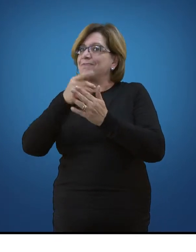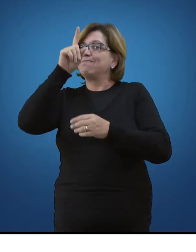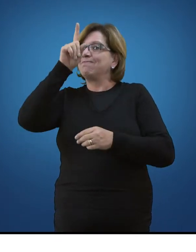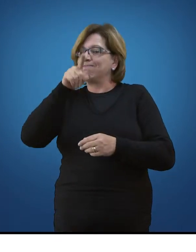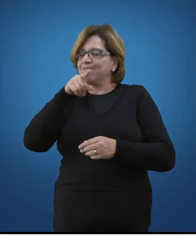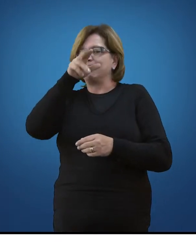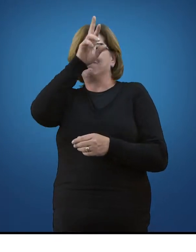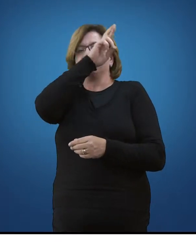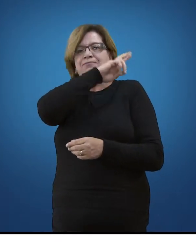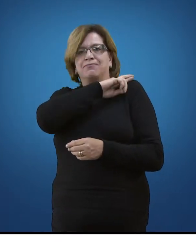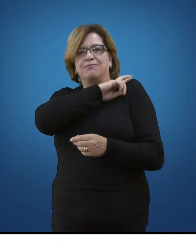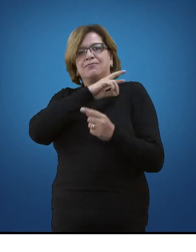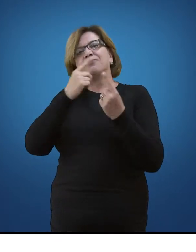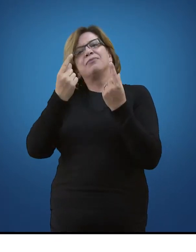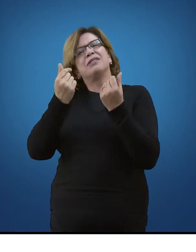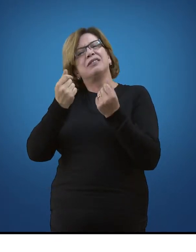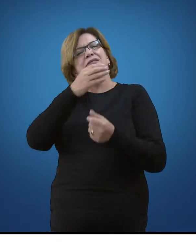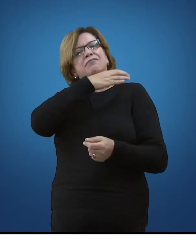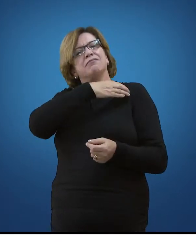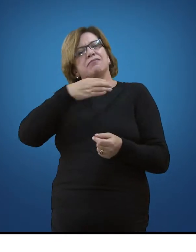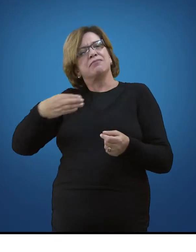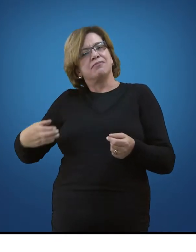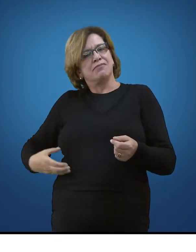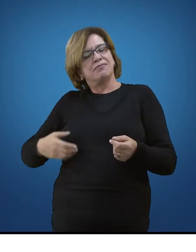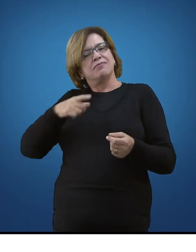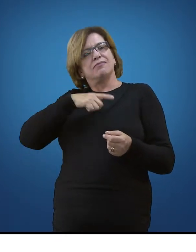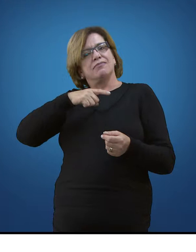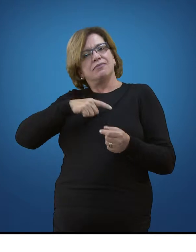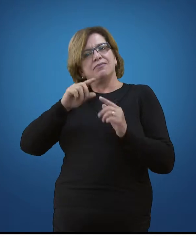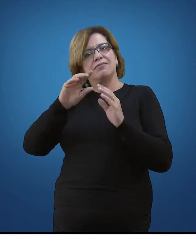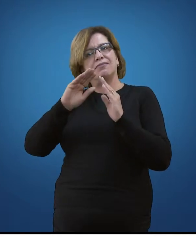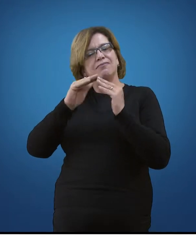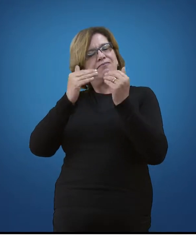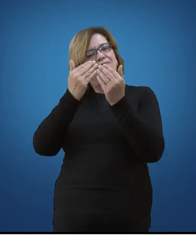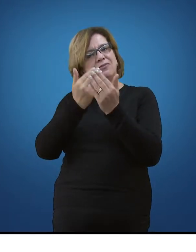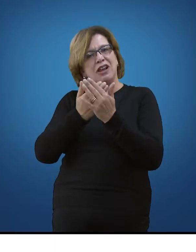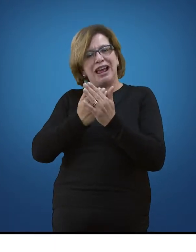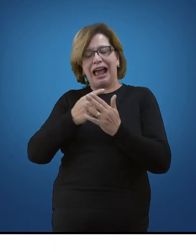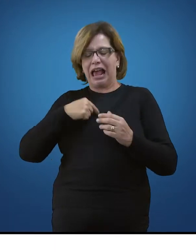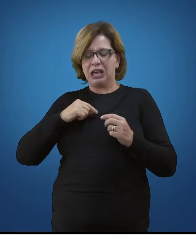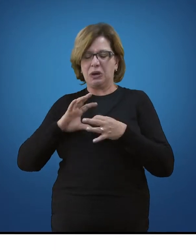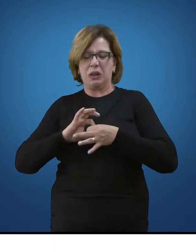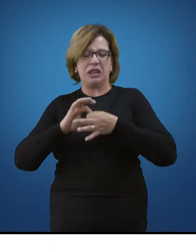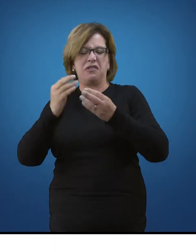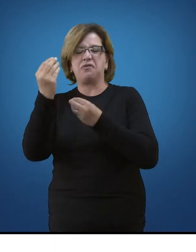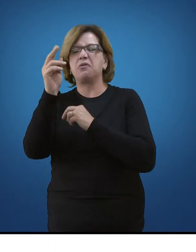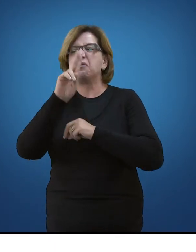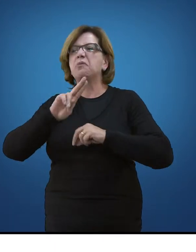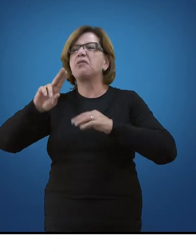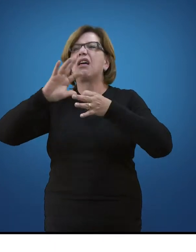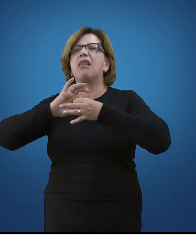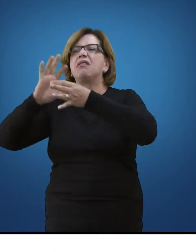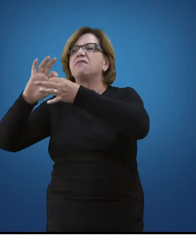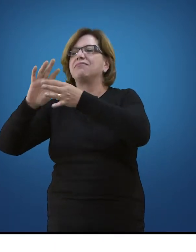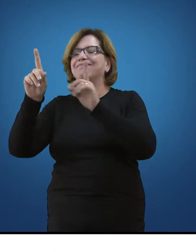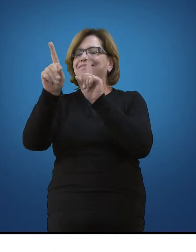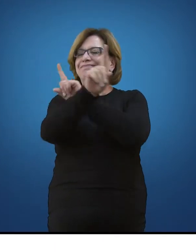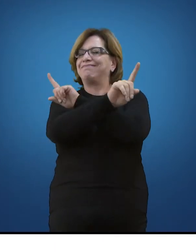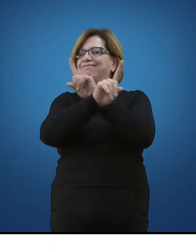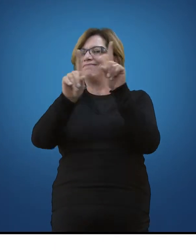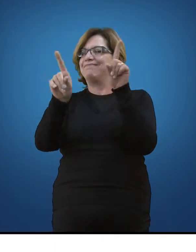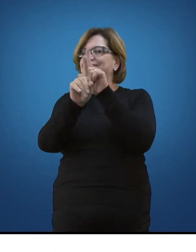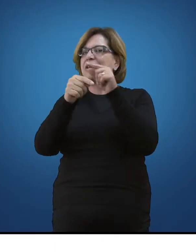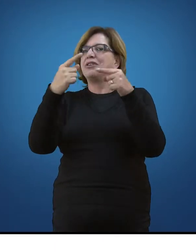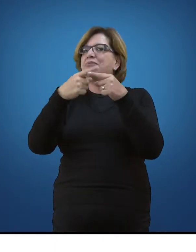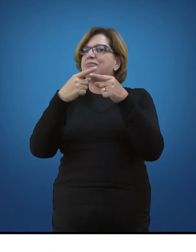responsável pelo recurso público investido. Então você não tem esta autonomia de dizer que eu vou gastar o dinheiro aonde